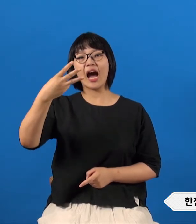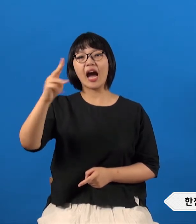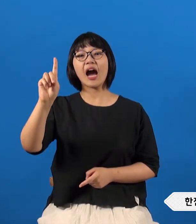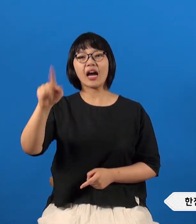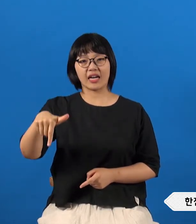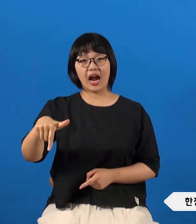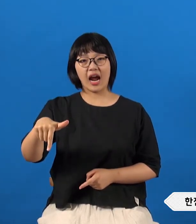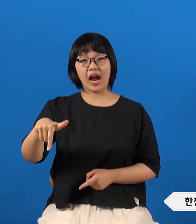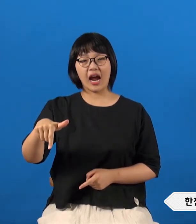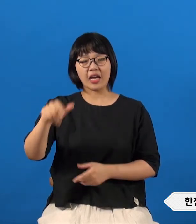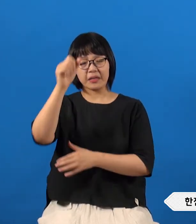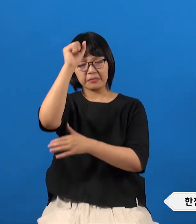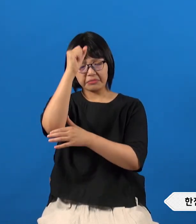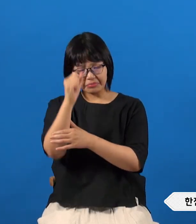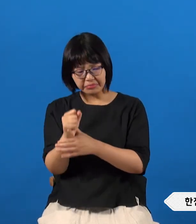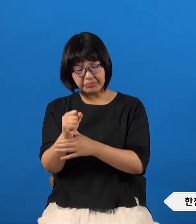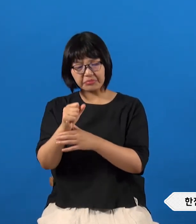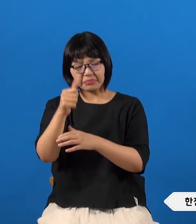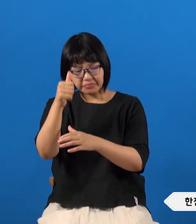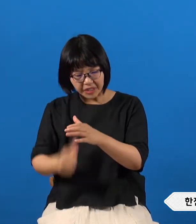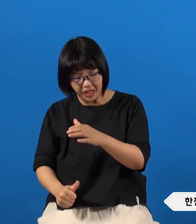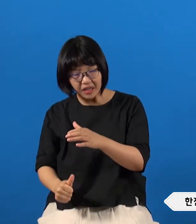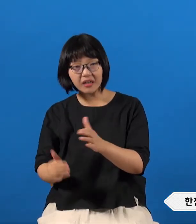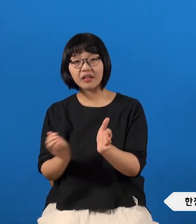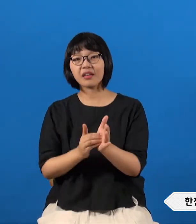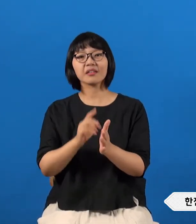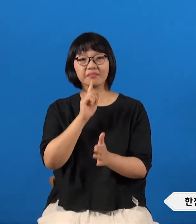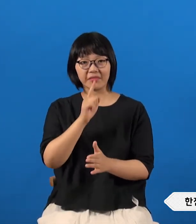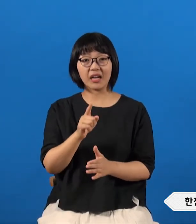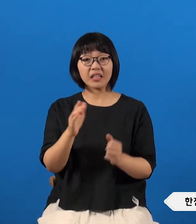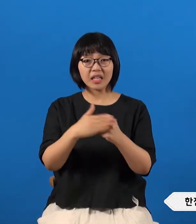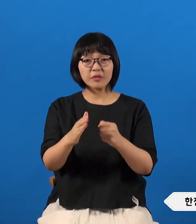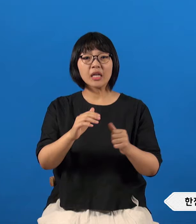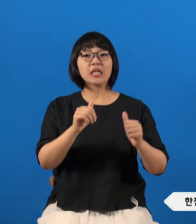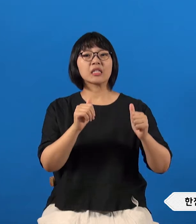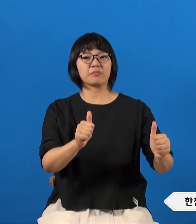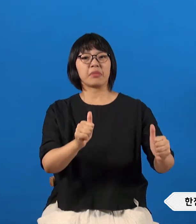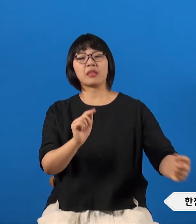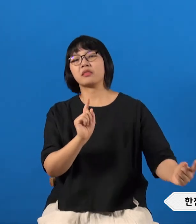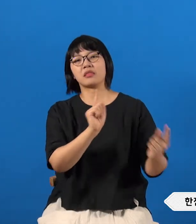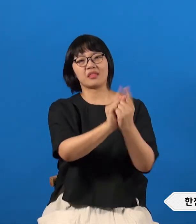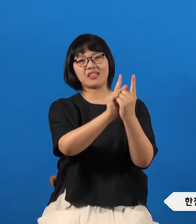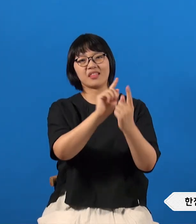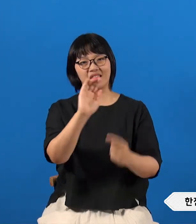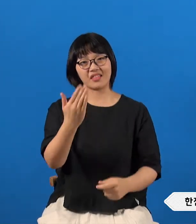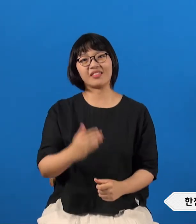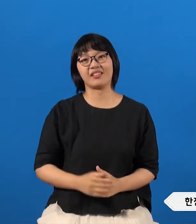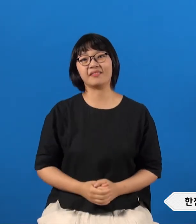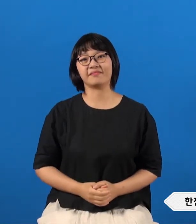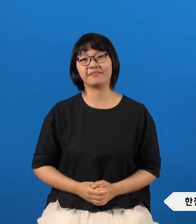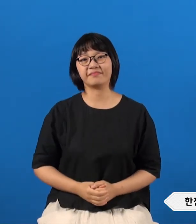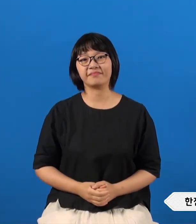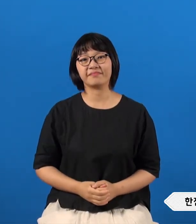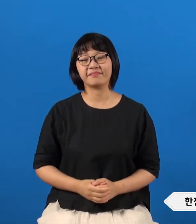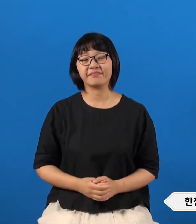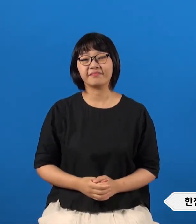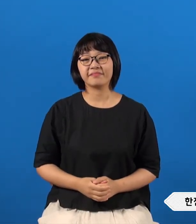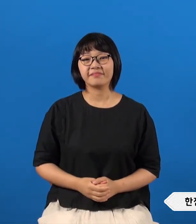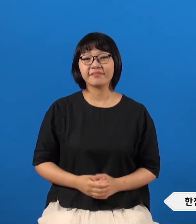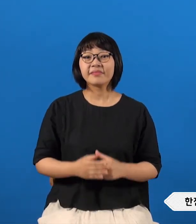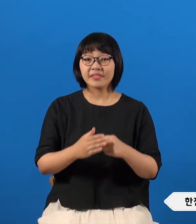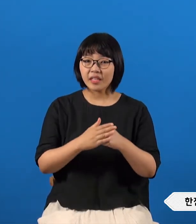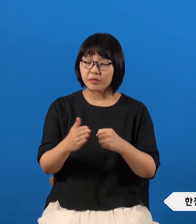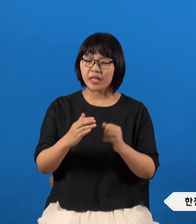인간은 전적으로 타락된 존재이기 때문에 지옥의 심판을 피할 수가 없습니다.